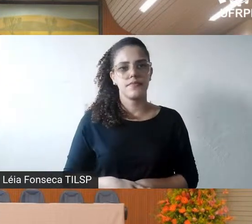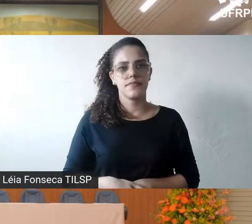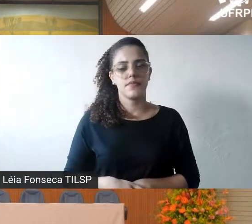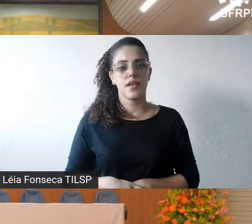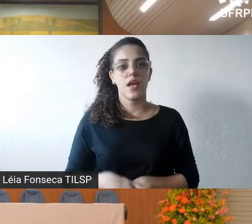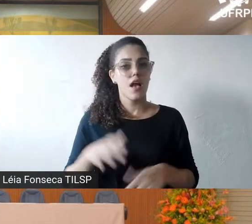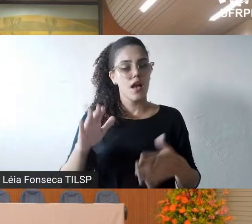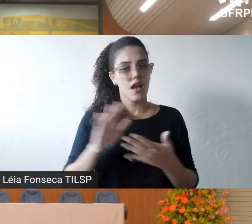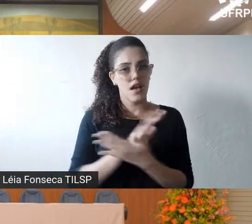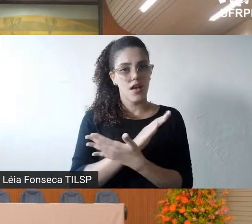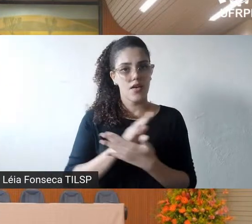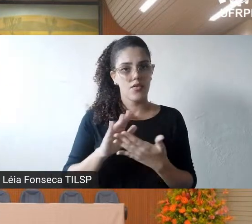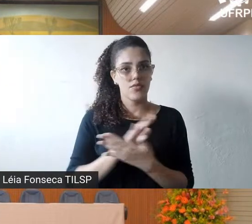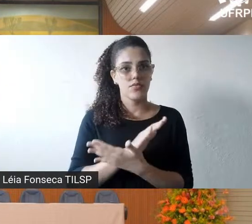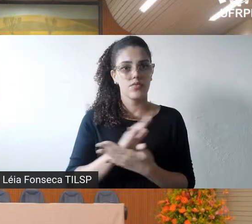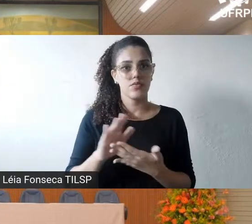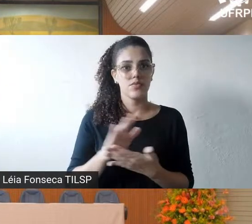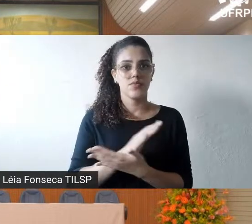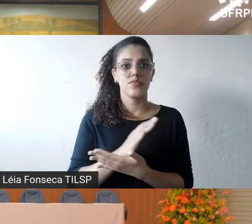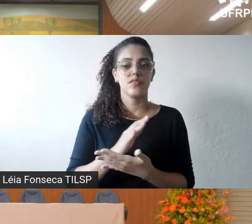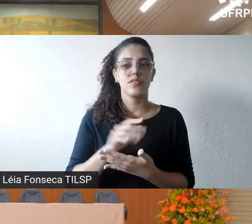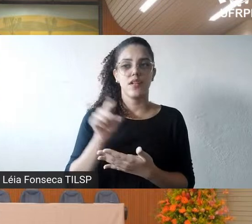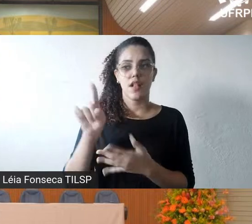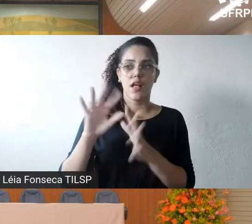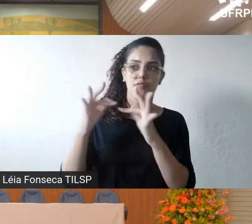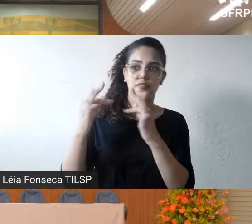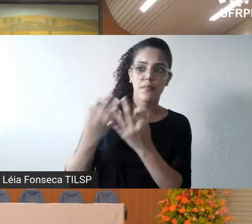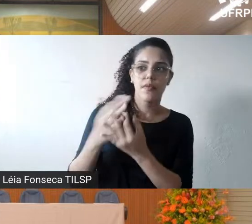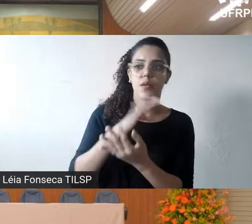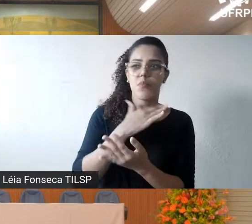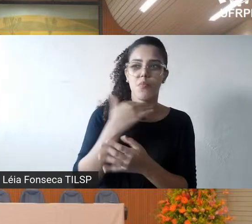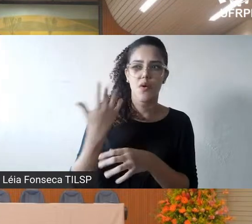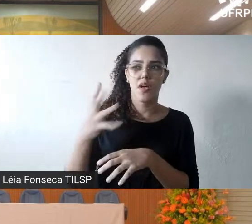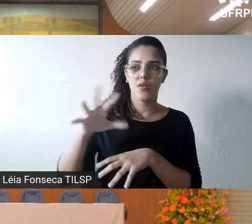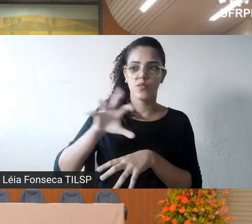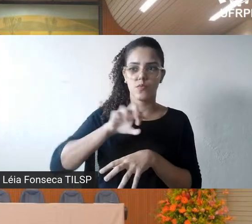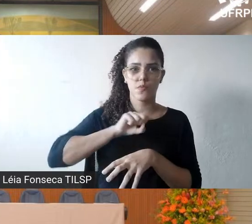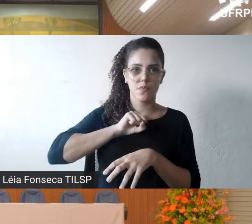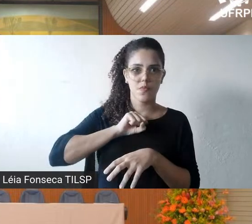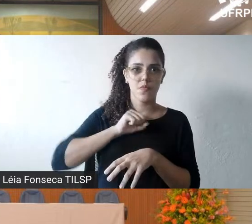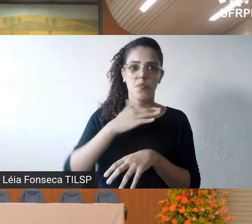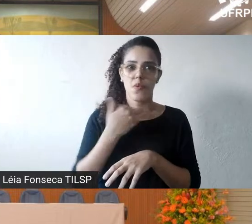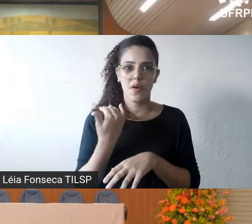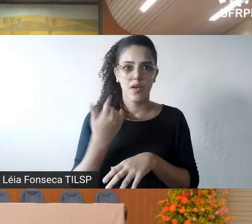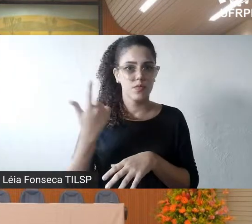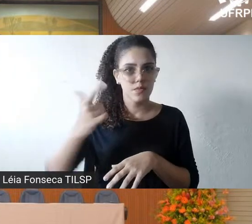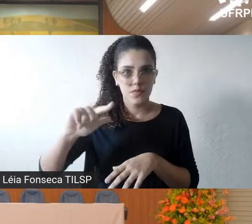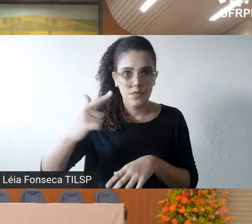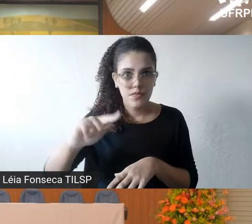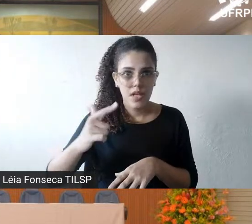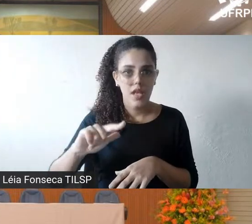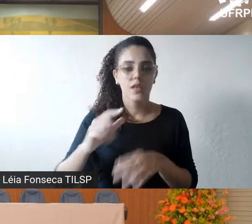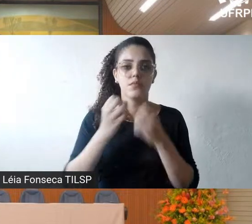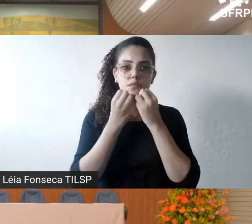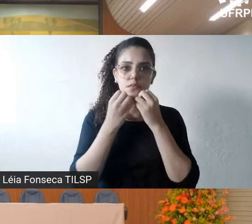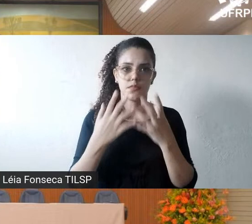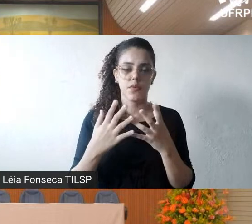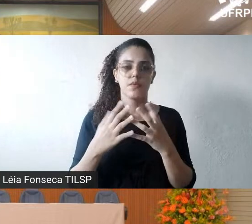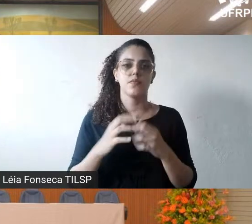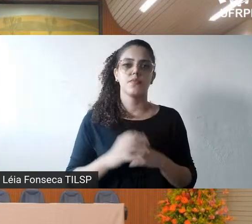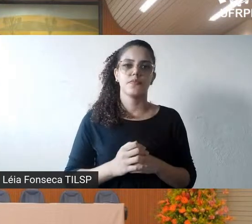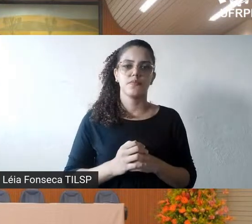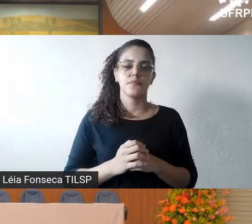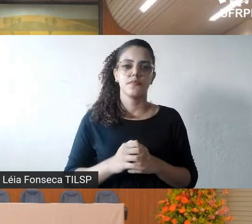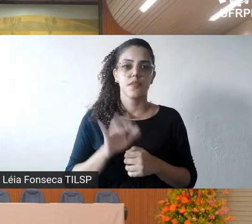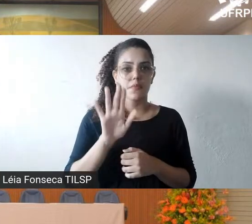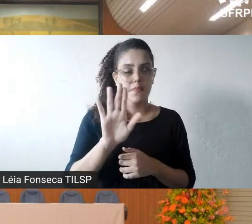tenham, a dor de perder um familiar por conta dessa Covid. Então, a UFRPE se preocupou com isso e vai continuar